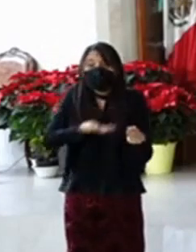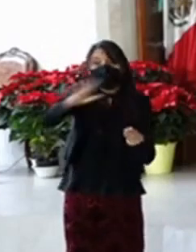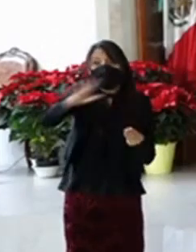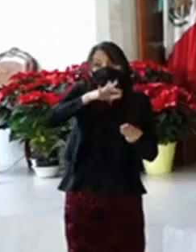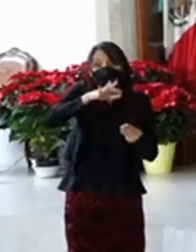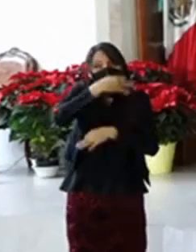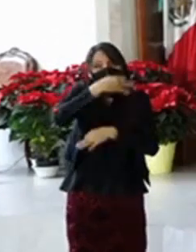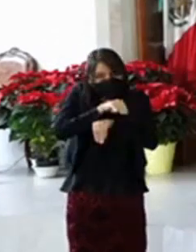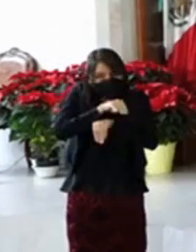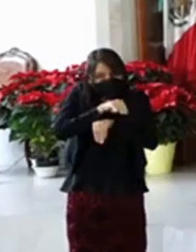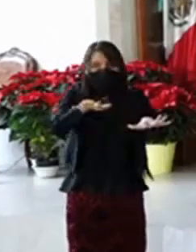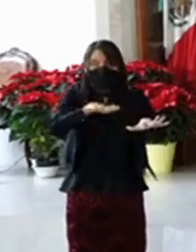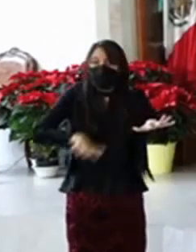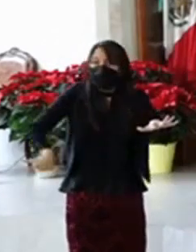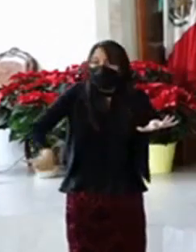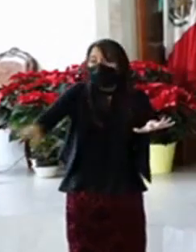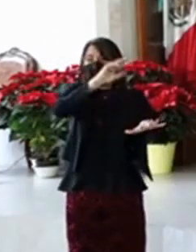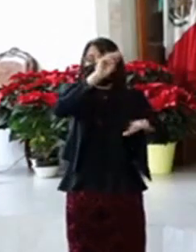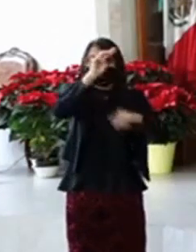El evangelista Mateo